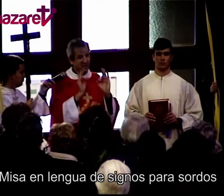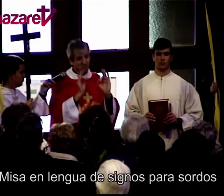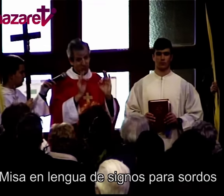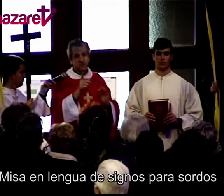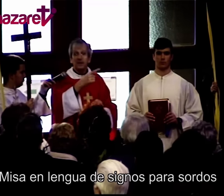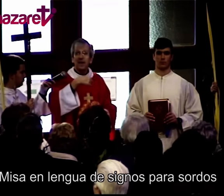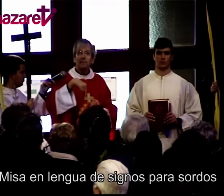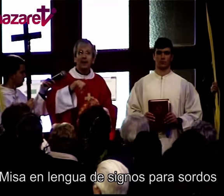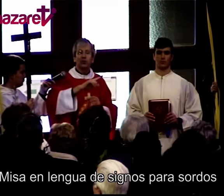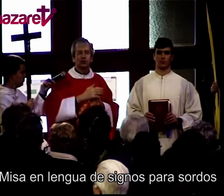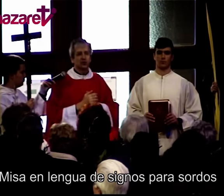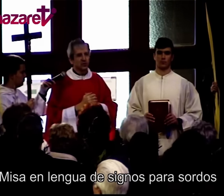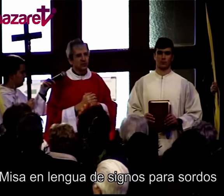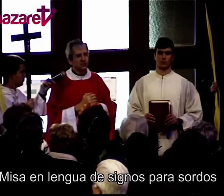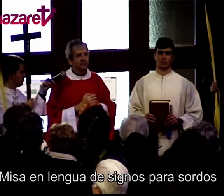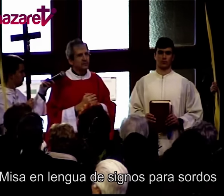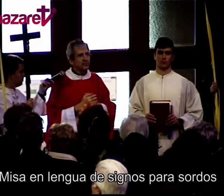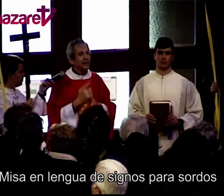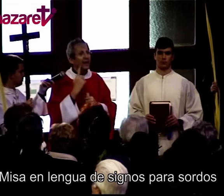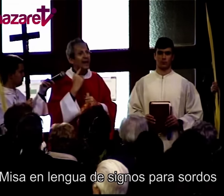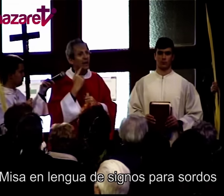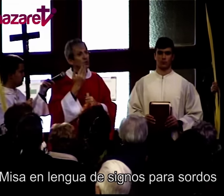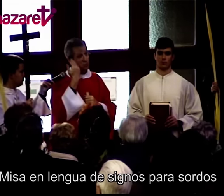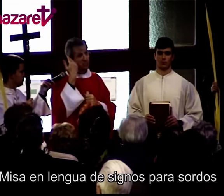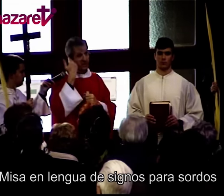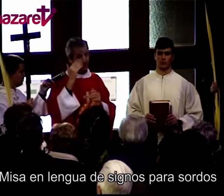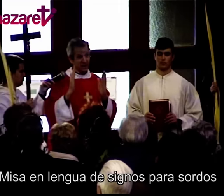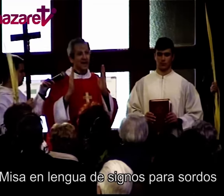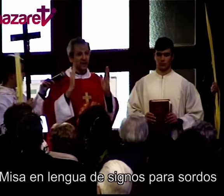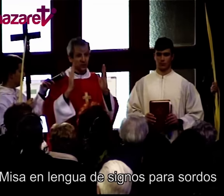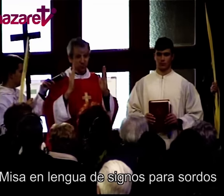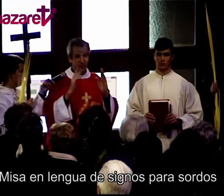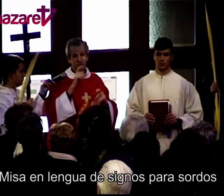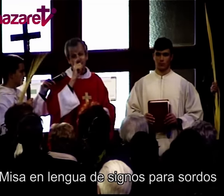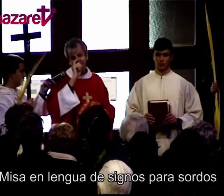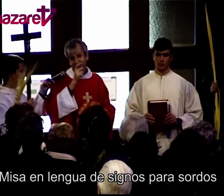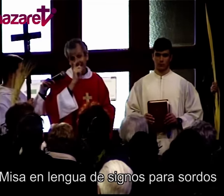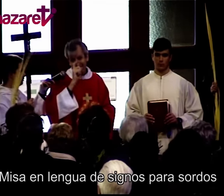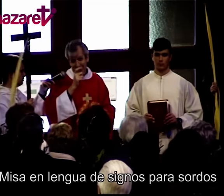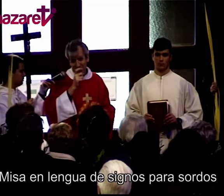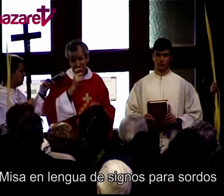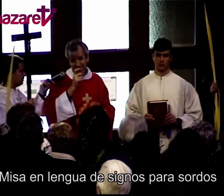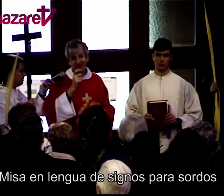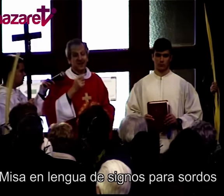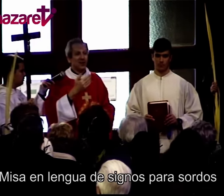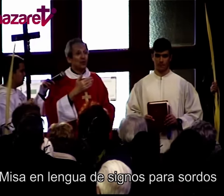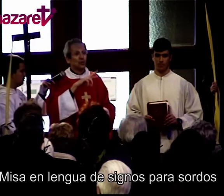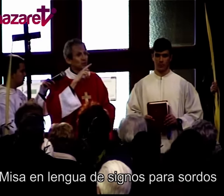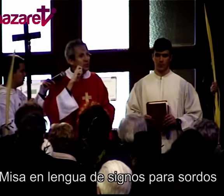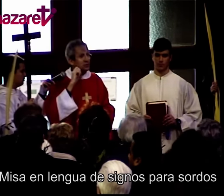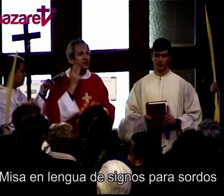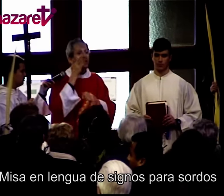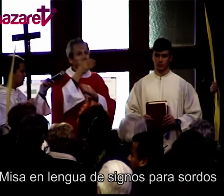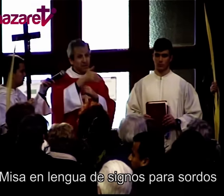Santa muy especial para todos nosotros. Era costumbre en aquellos momentos que cada año